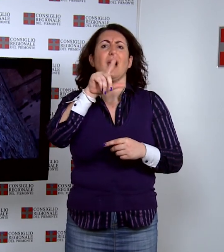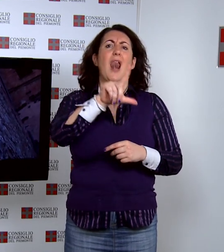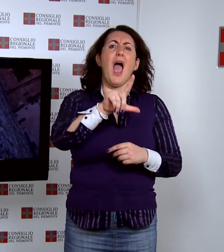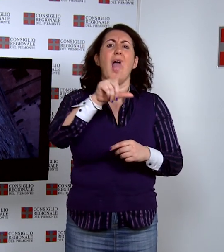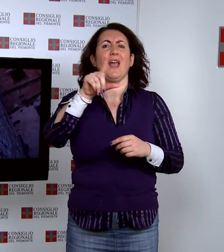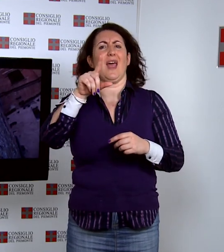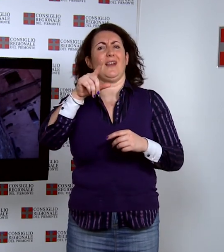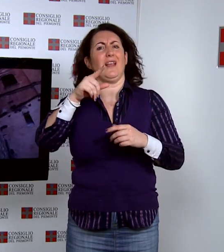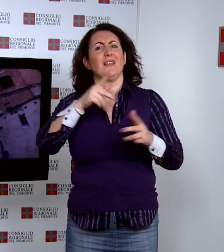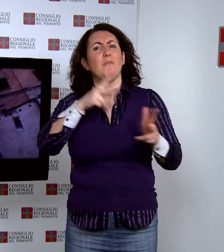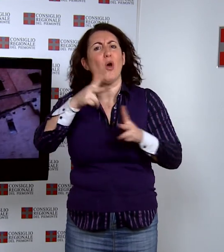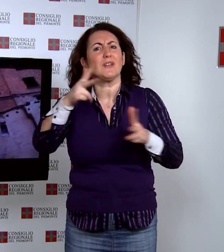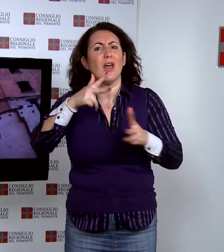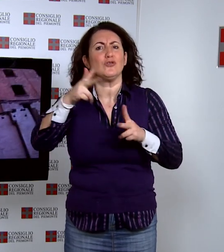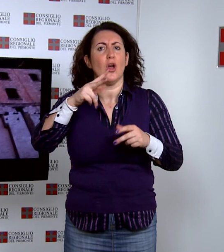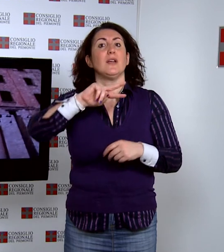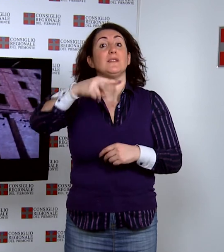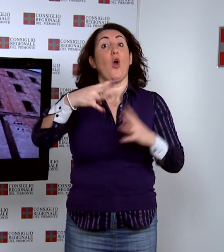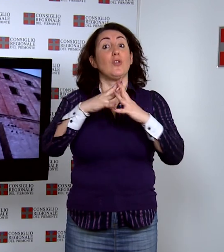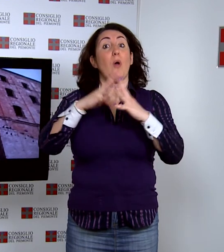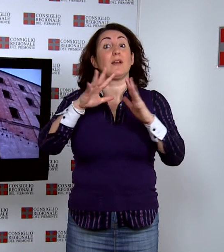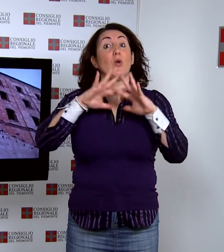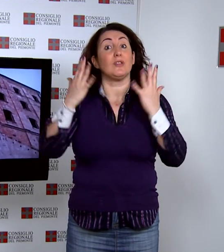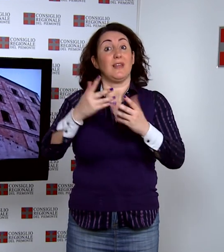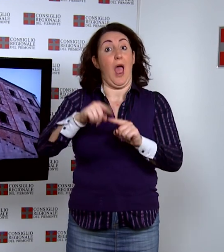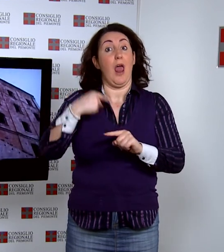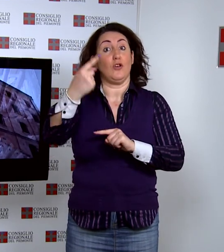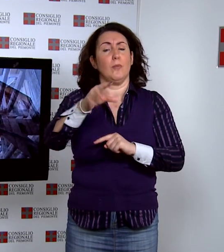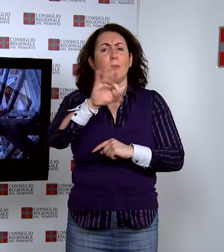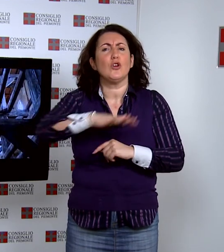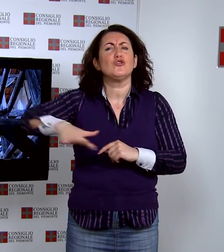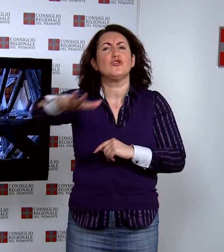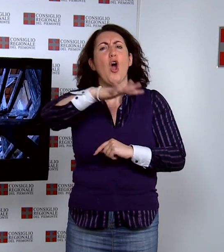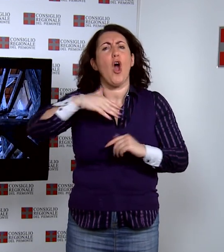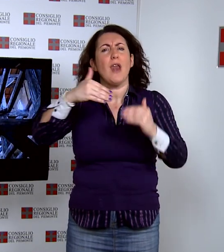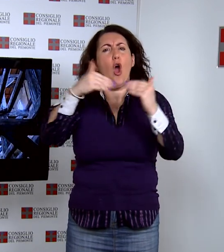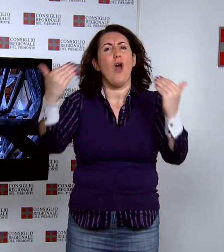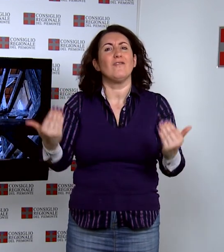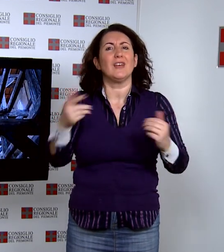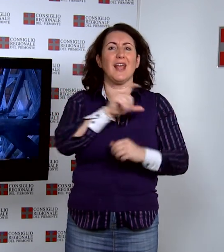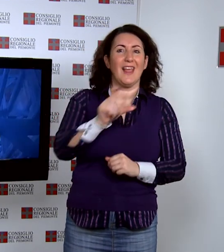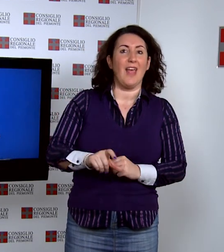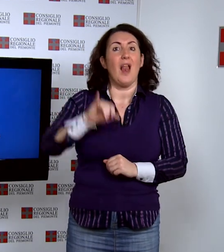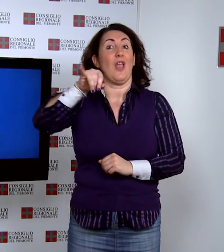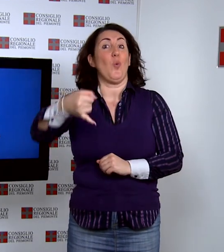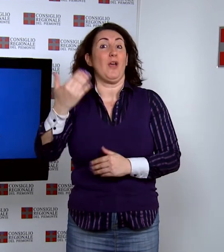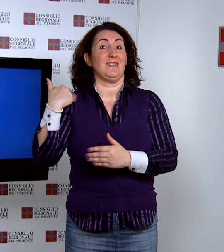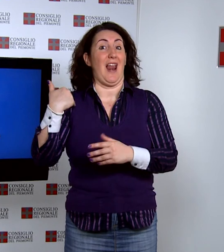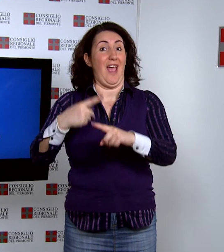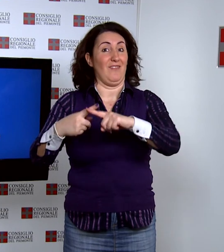e dopo la Seconda Guerra Mondiale, in particolare nella zona di confine tra l'Italia e il mondo slavo. Un viaggio di studio e approfondimento